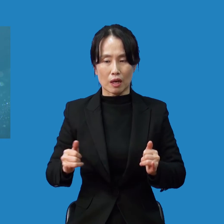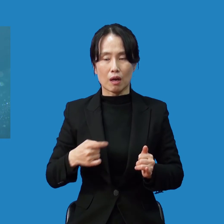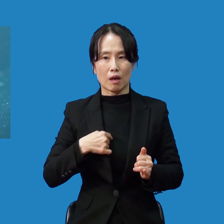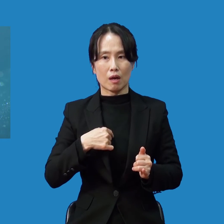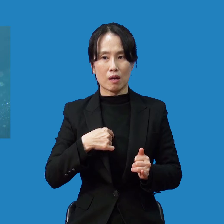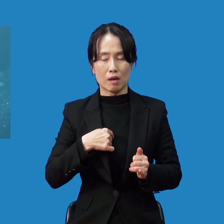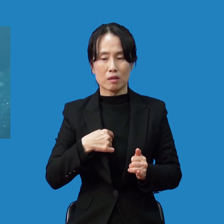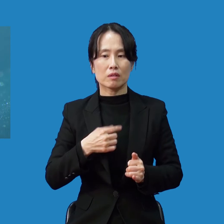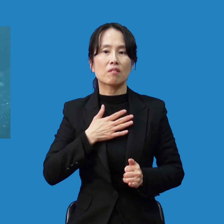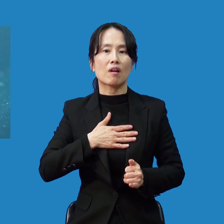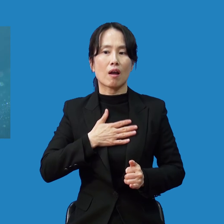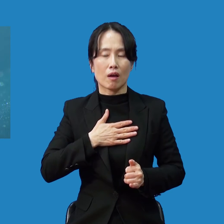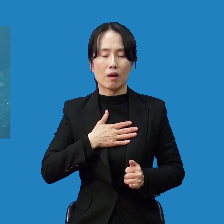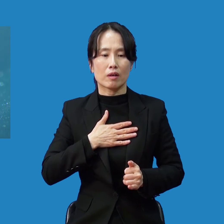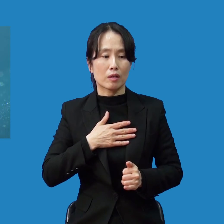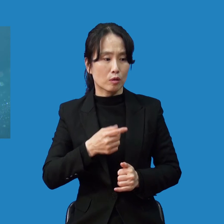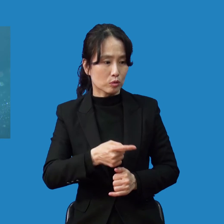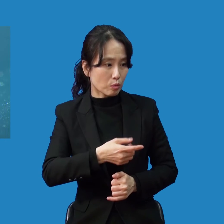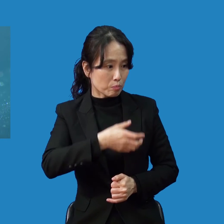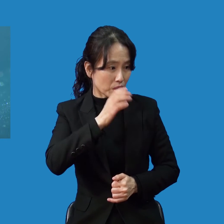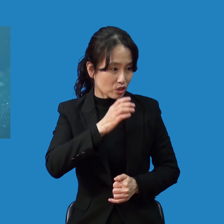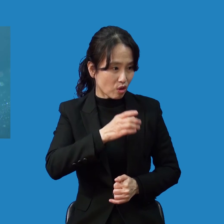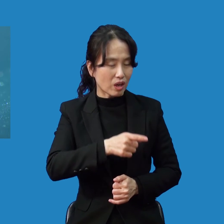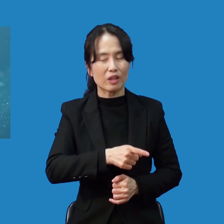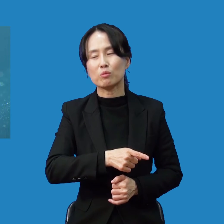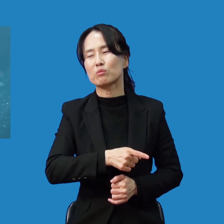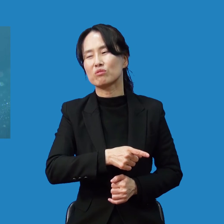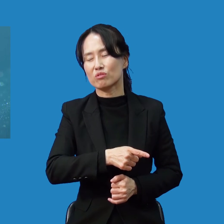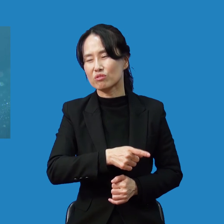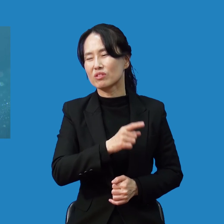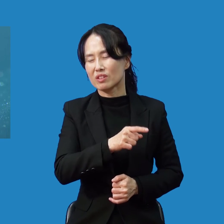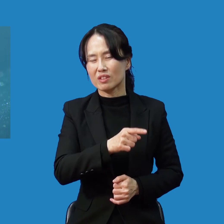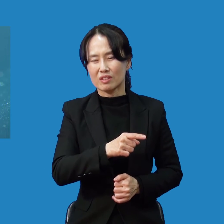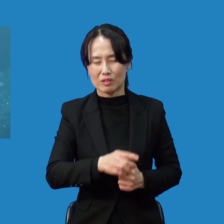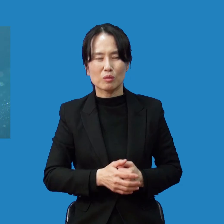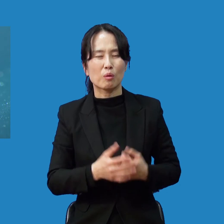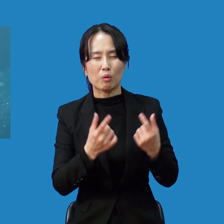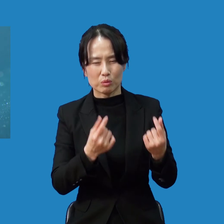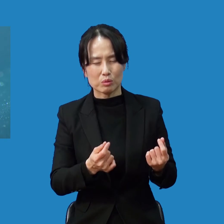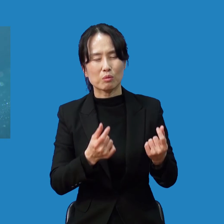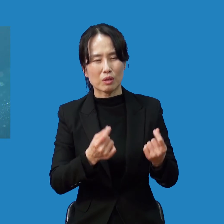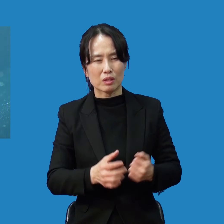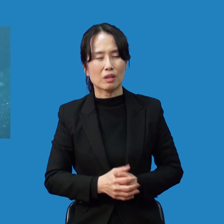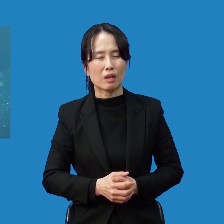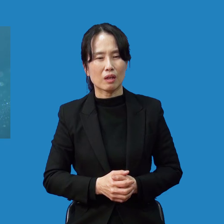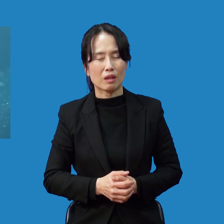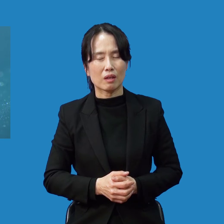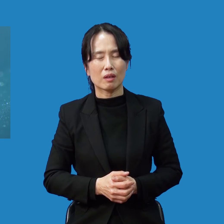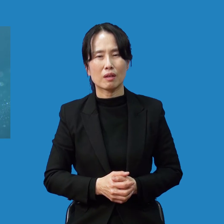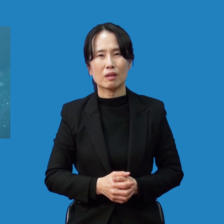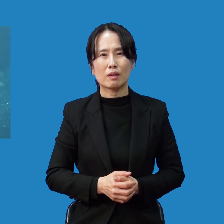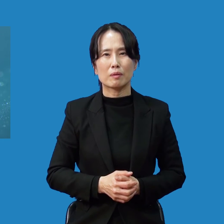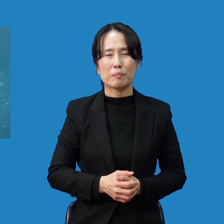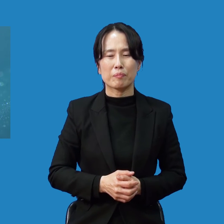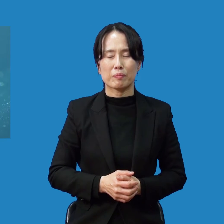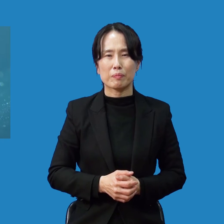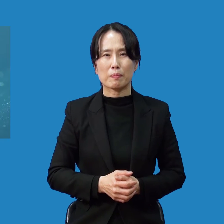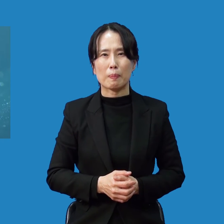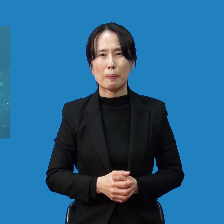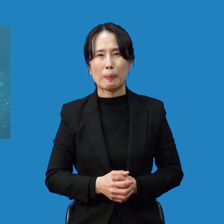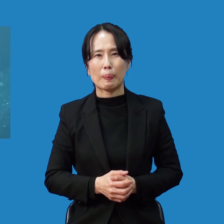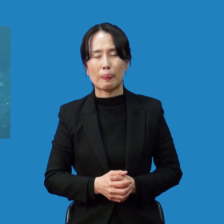잔 홀랑 마시면 아이고 그렇지, 니도 별 수 없구만, 예수님들이 별 수 있나, 막 조금